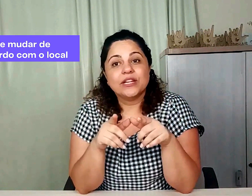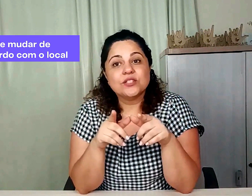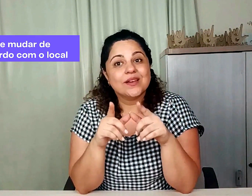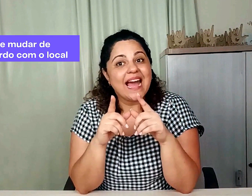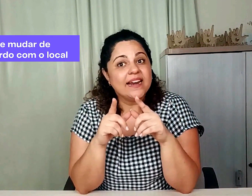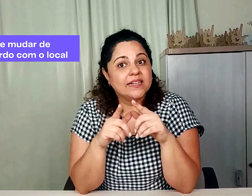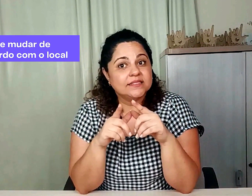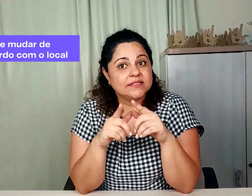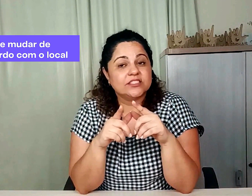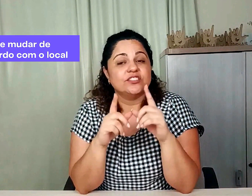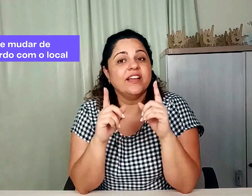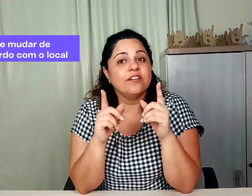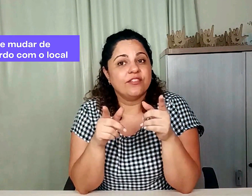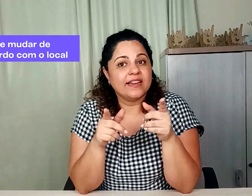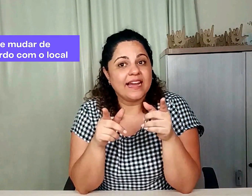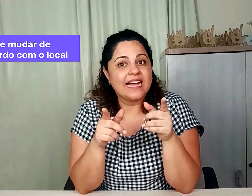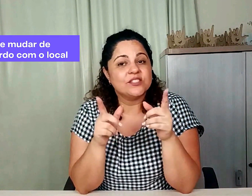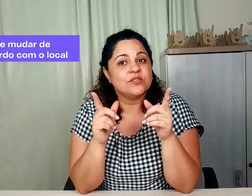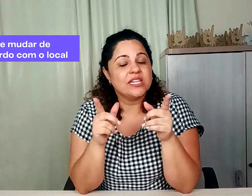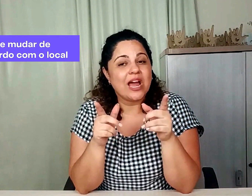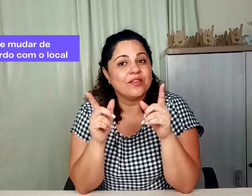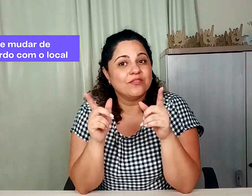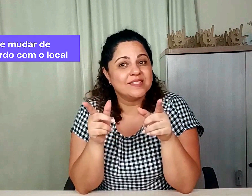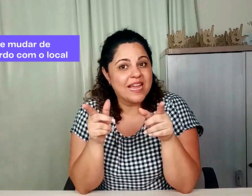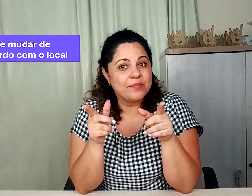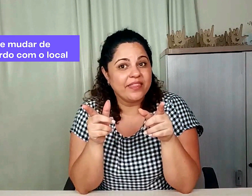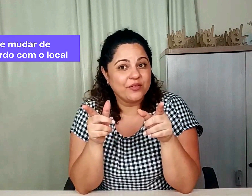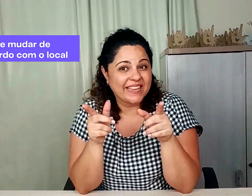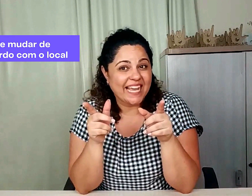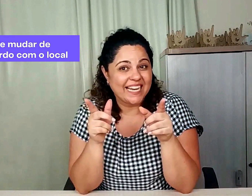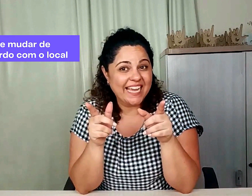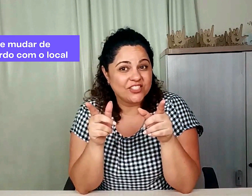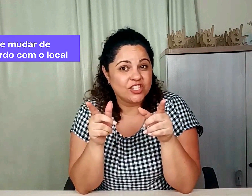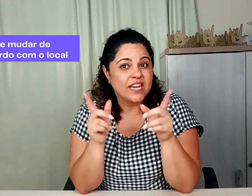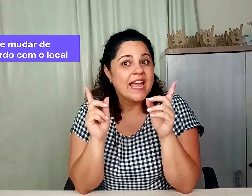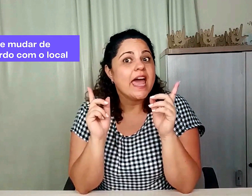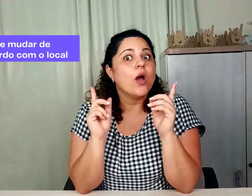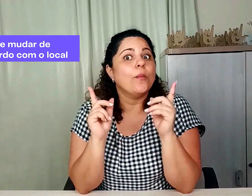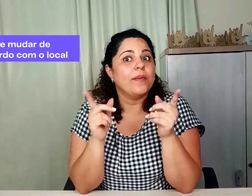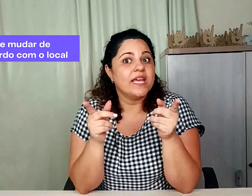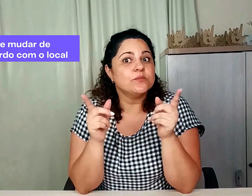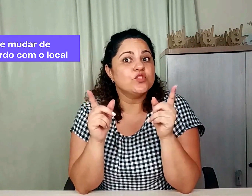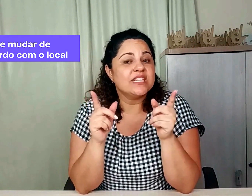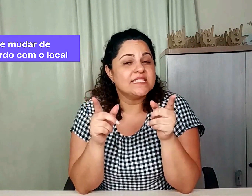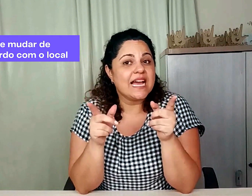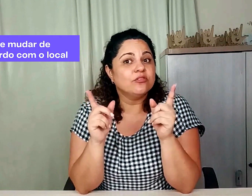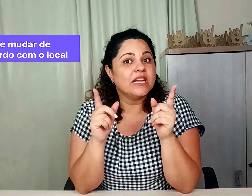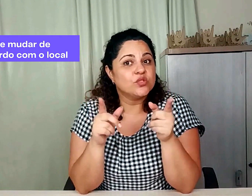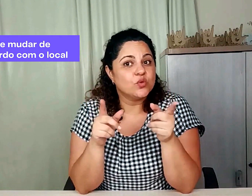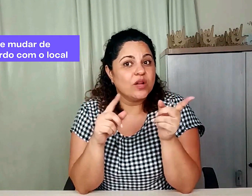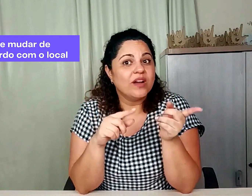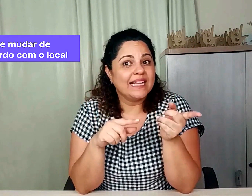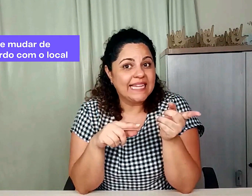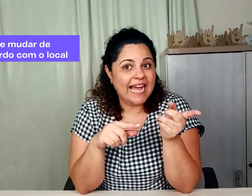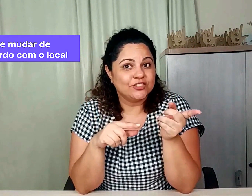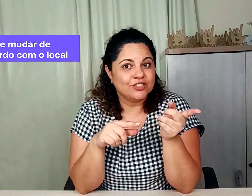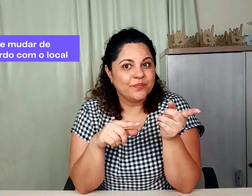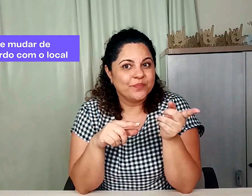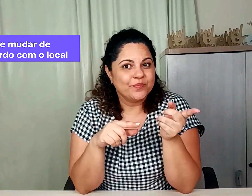isso, garanta de verificar se o sinal que você aprendeu na internet é o mesmo utilizado na sua localidade.